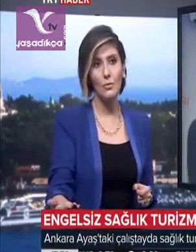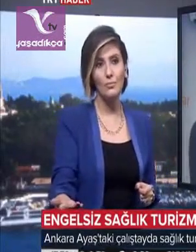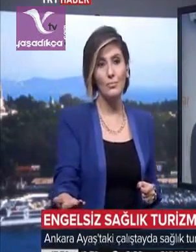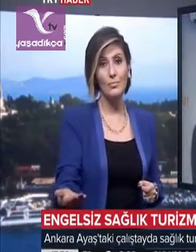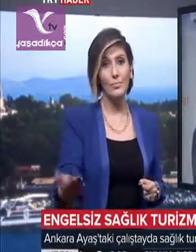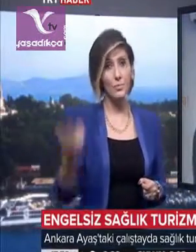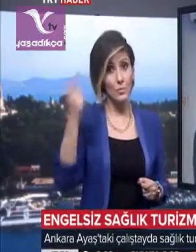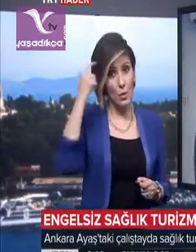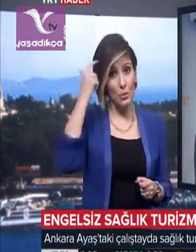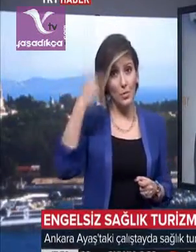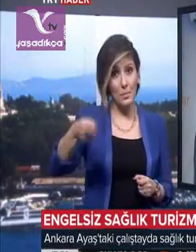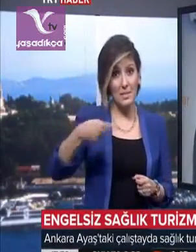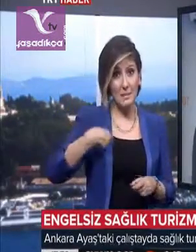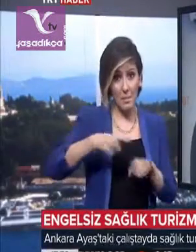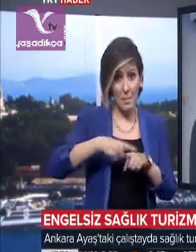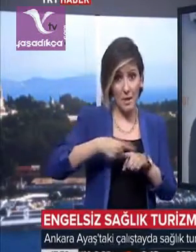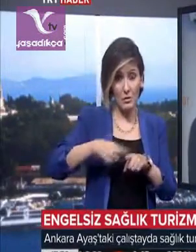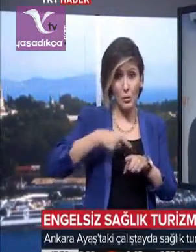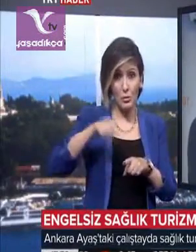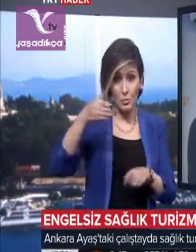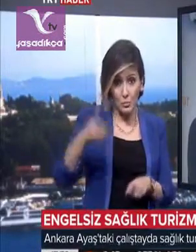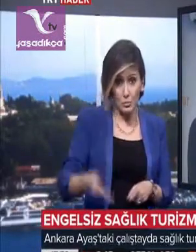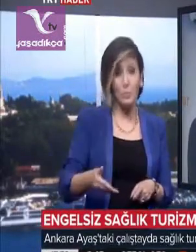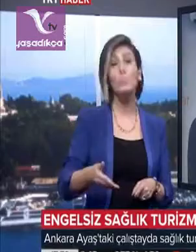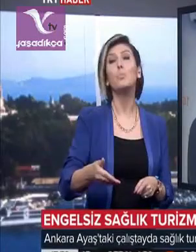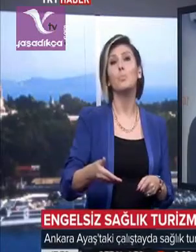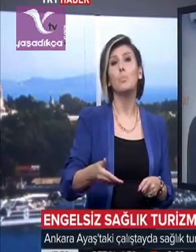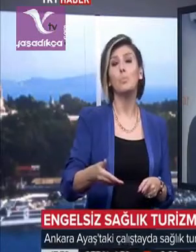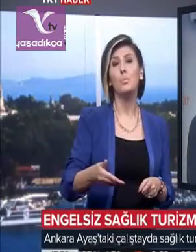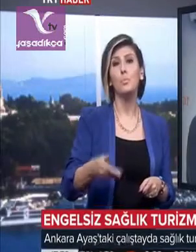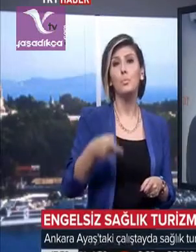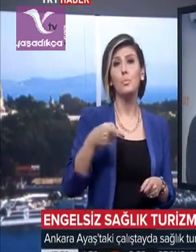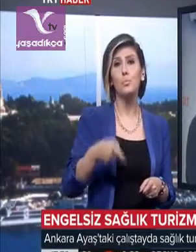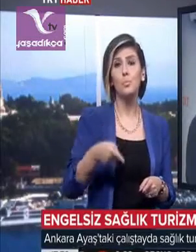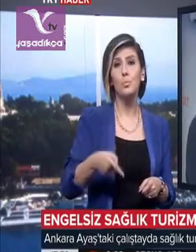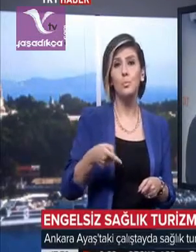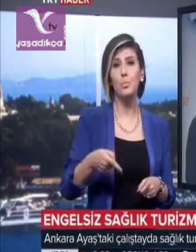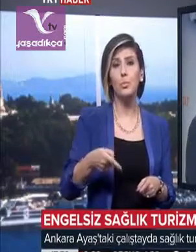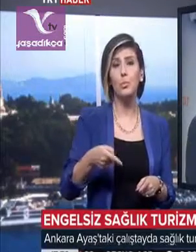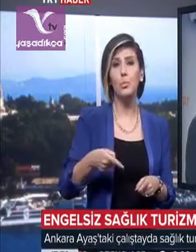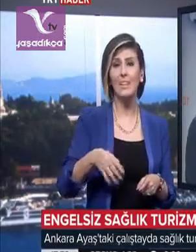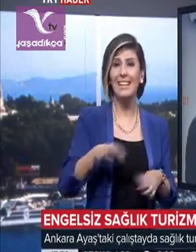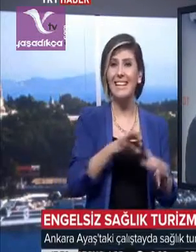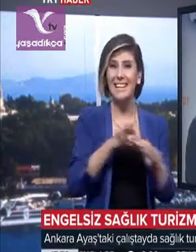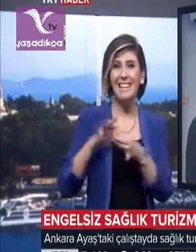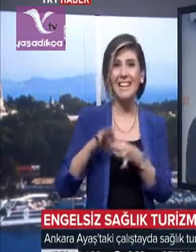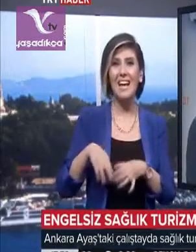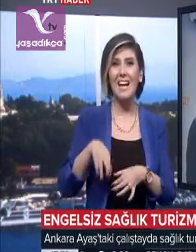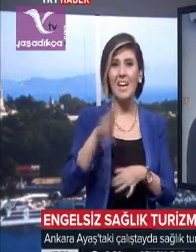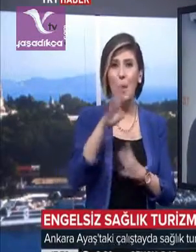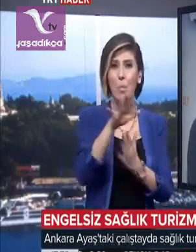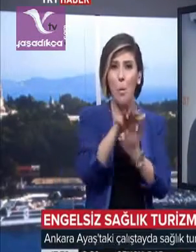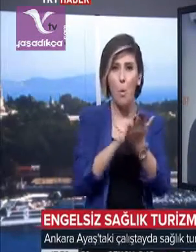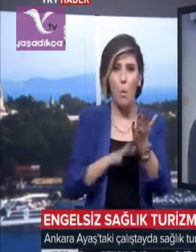görüş ve düşüncelerinizi bu toplantıda bizlerle paylaşırsanız bu hem ilgili taraflara rapor